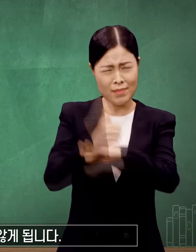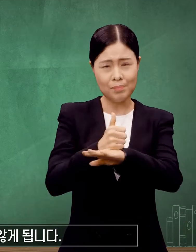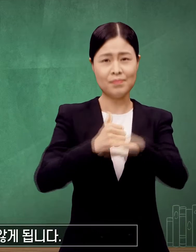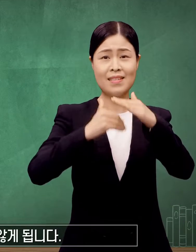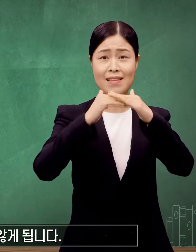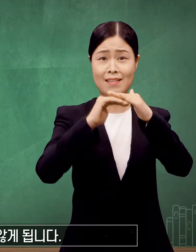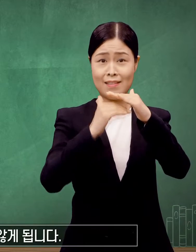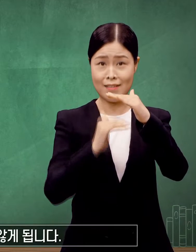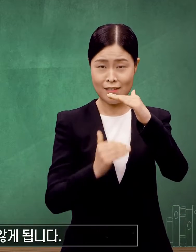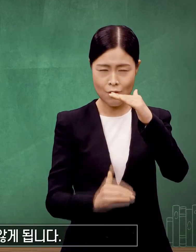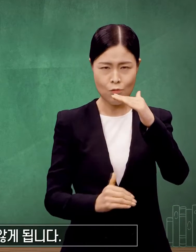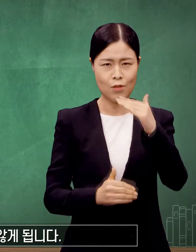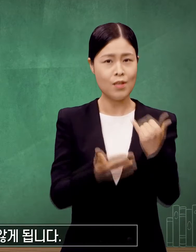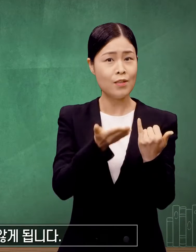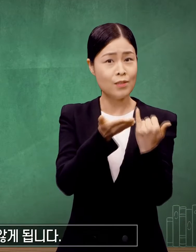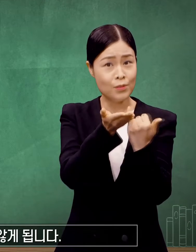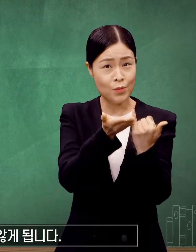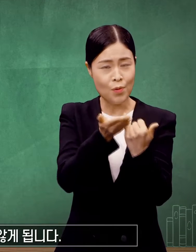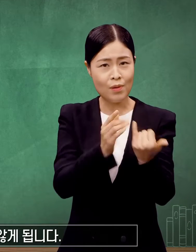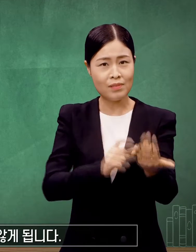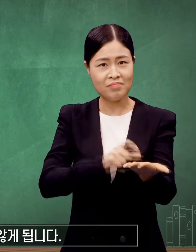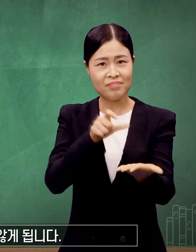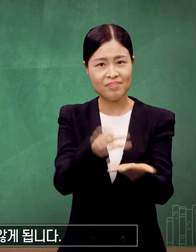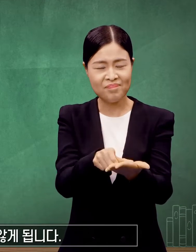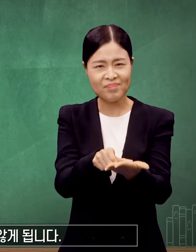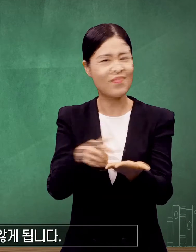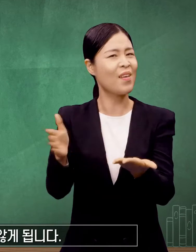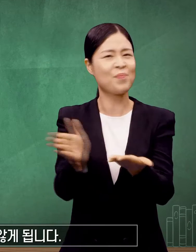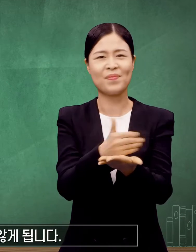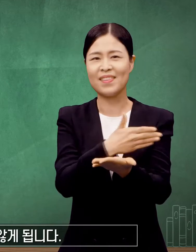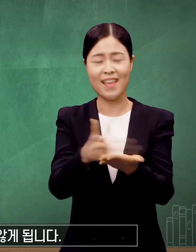독도를 명시하지 않게 됩니다.